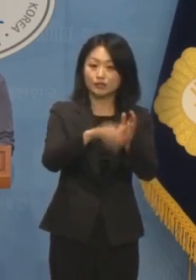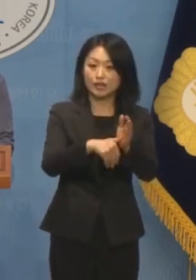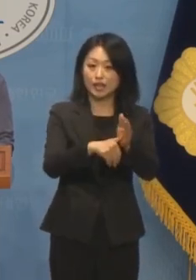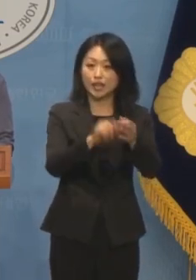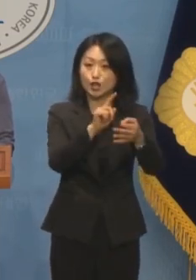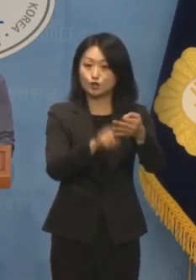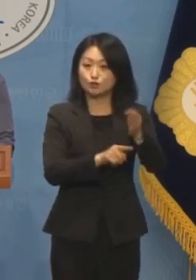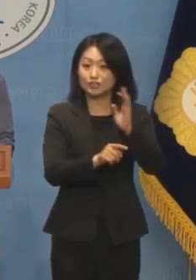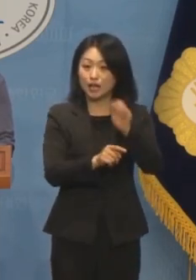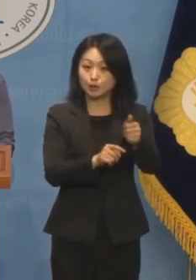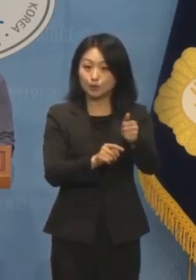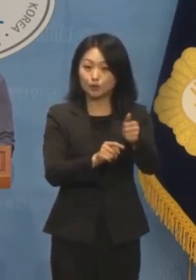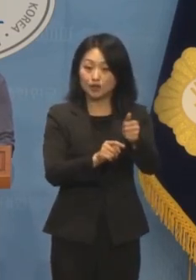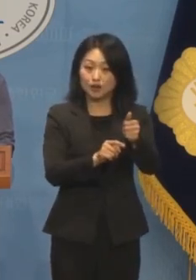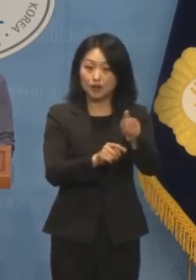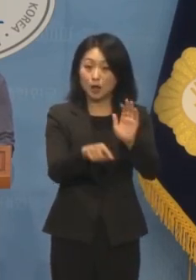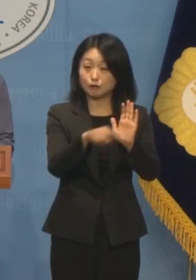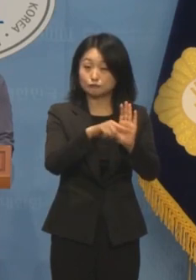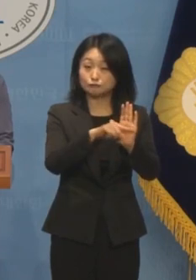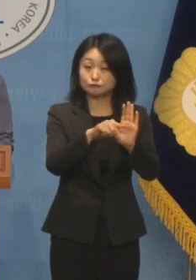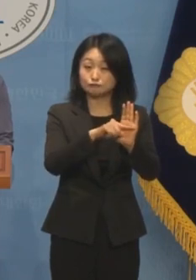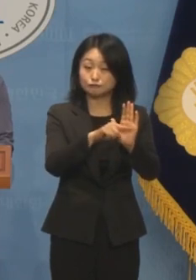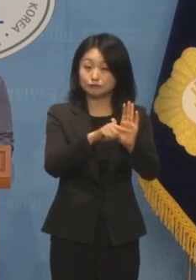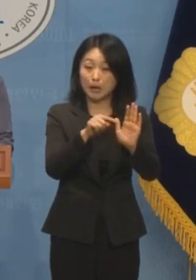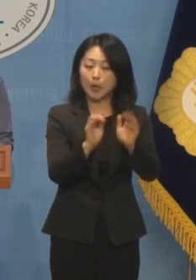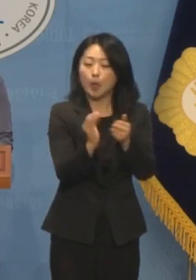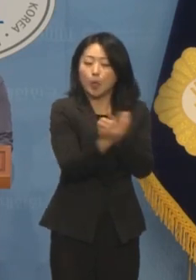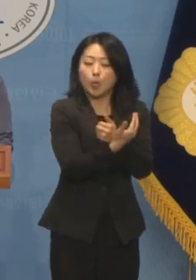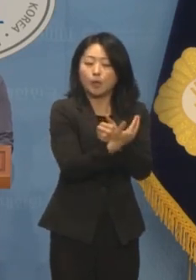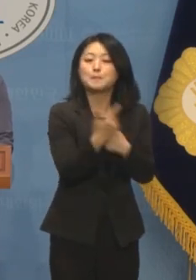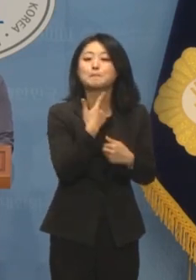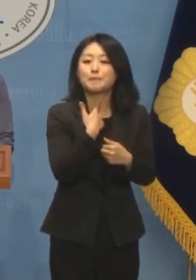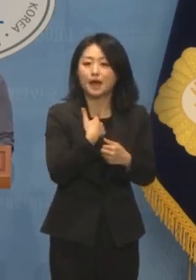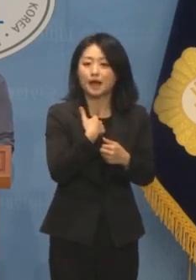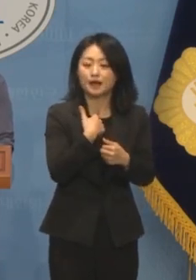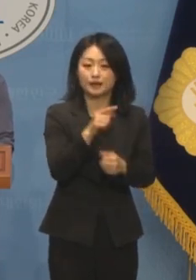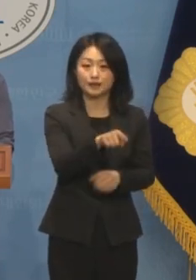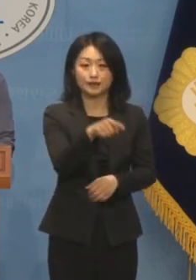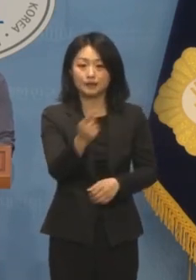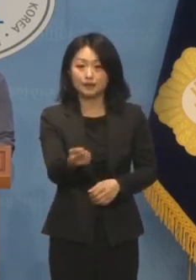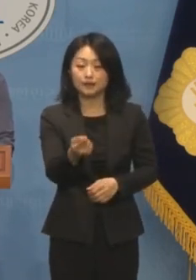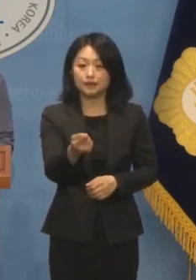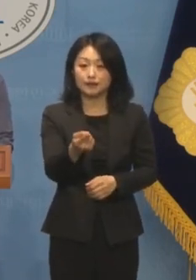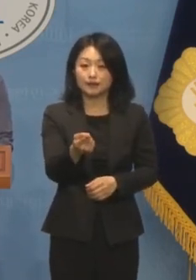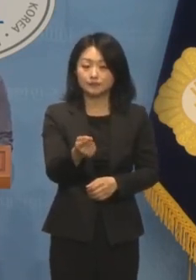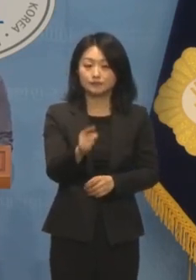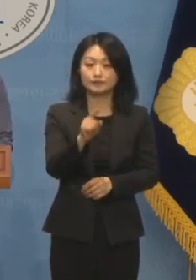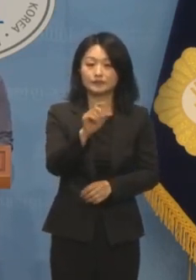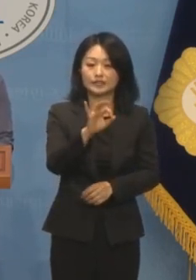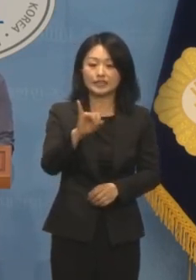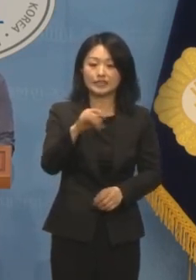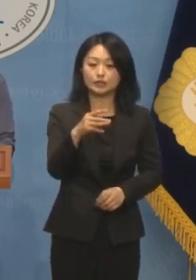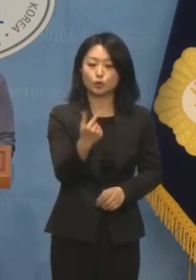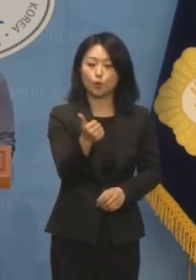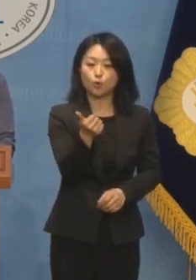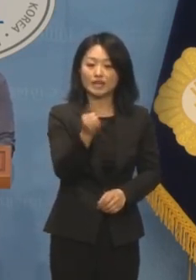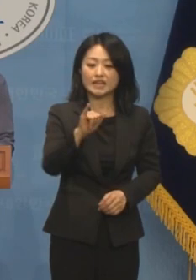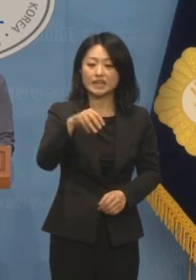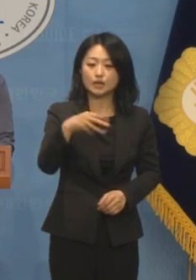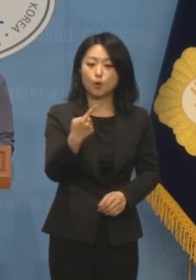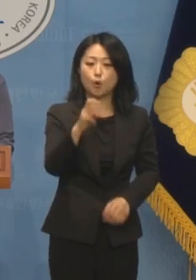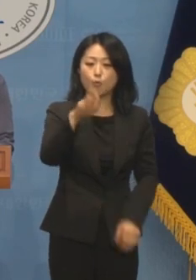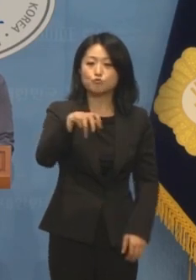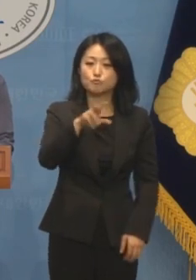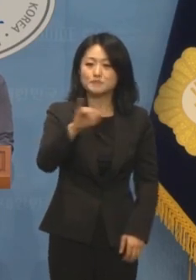윤석열 후보의 네거티브 검증 단장을 맡았습니다. 여기에 이토 히로부미를 두고 일본이